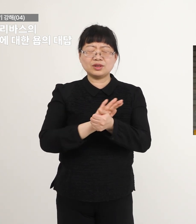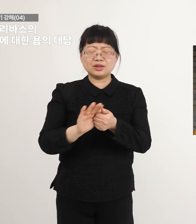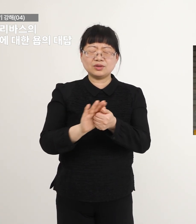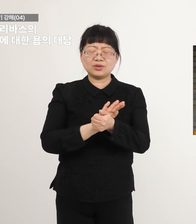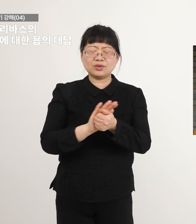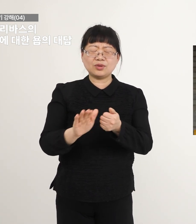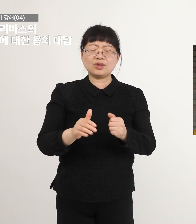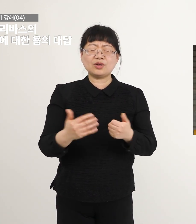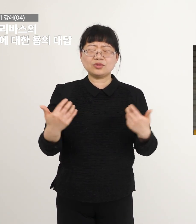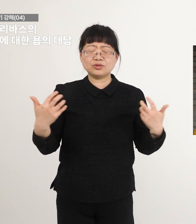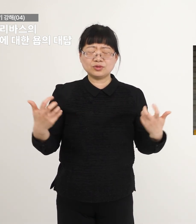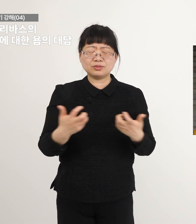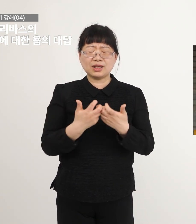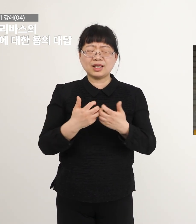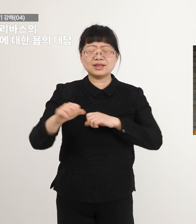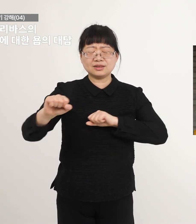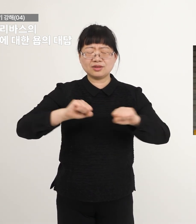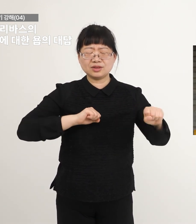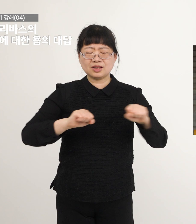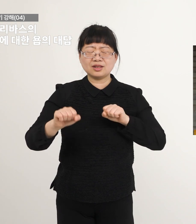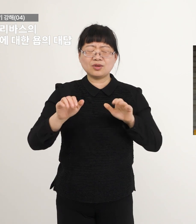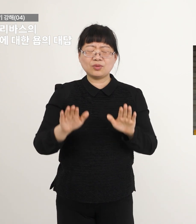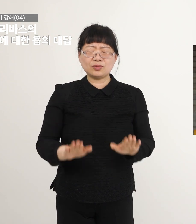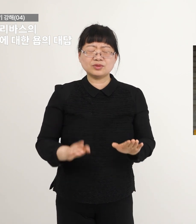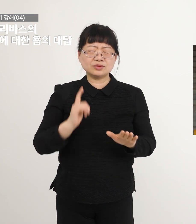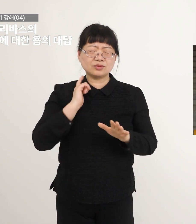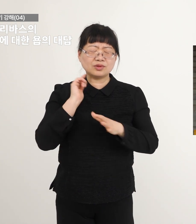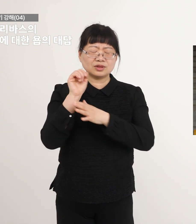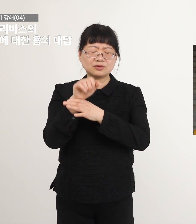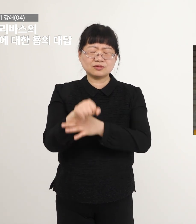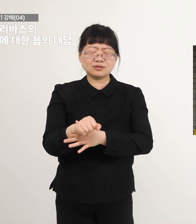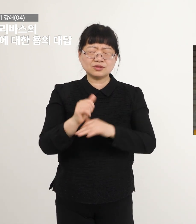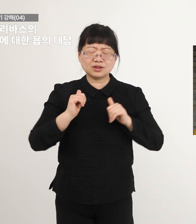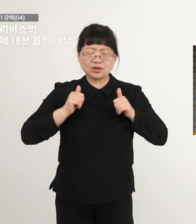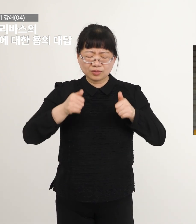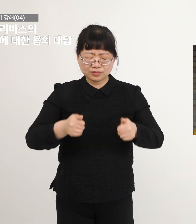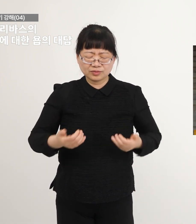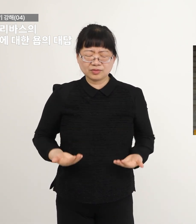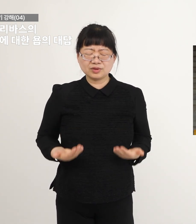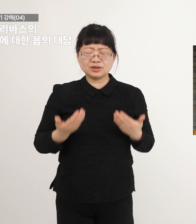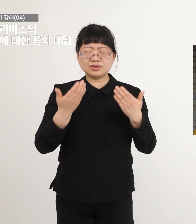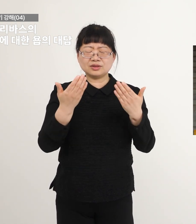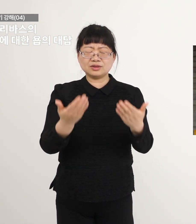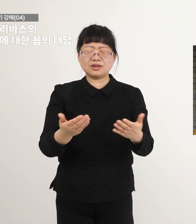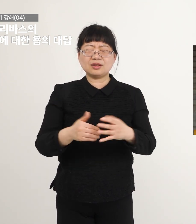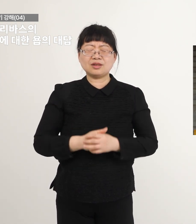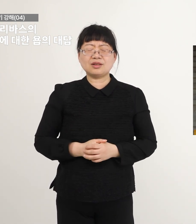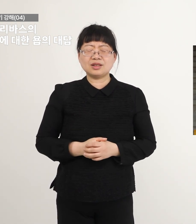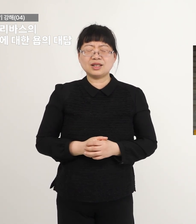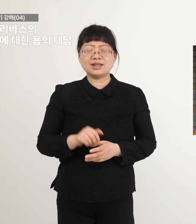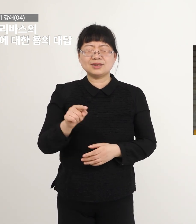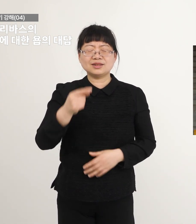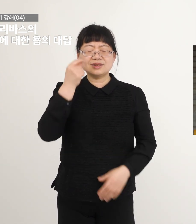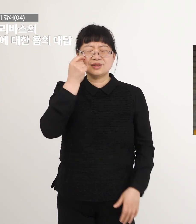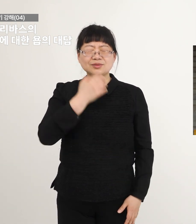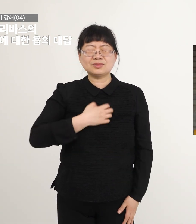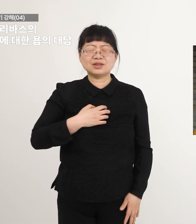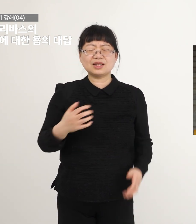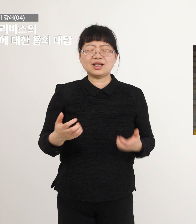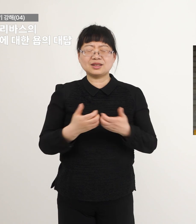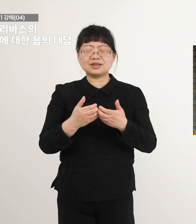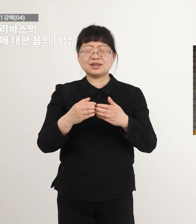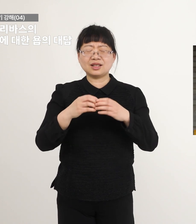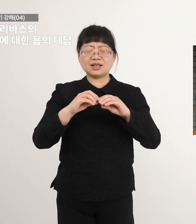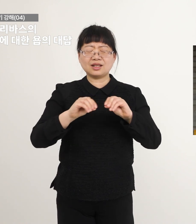위로, 충만하신 역사가 오늘 머리 숙여 경배를 드리며 이 슬픔이 가득한